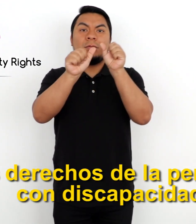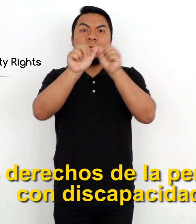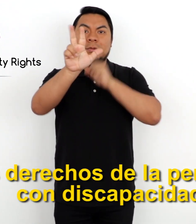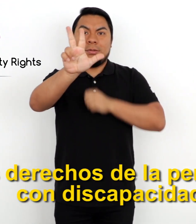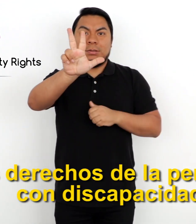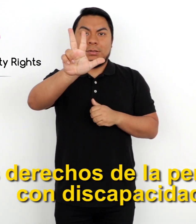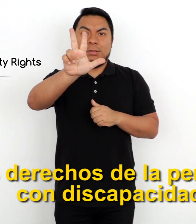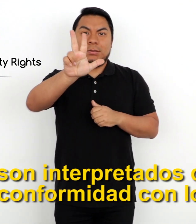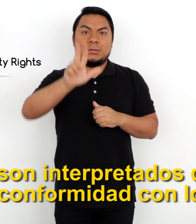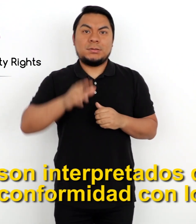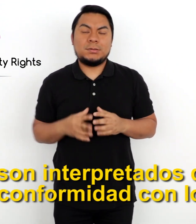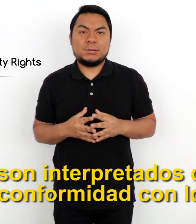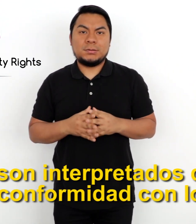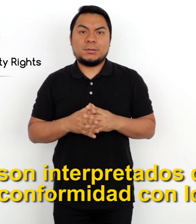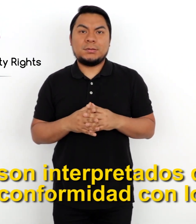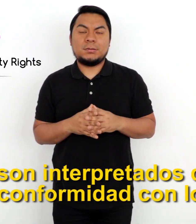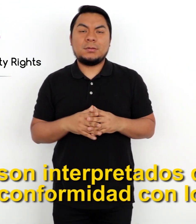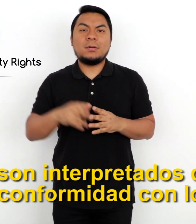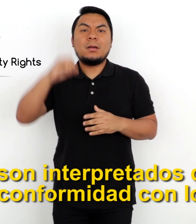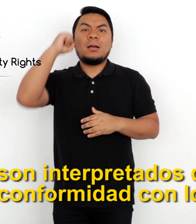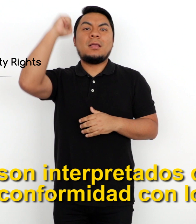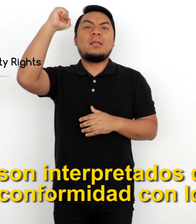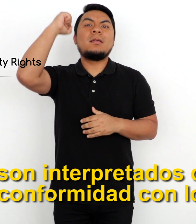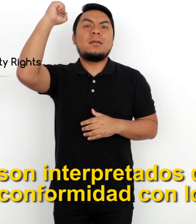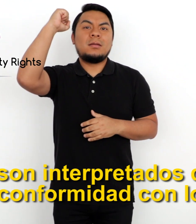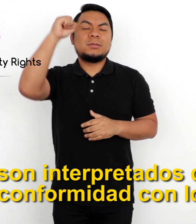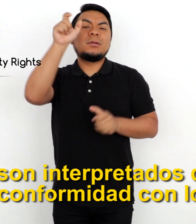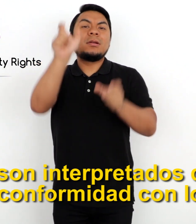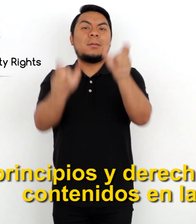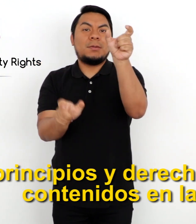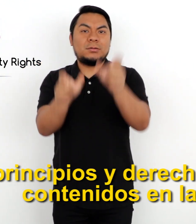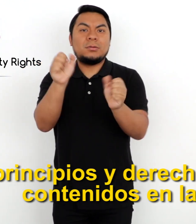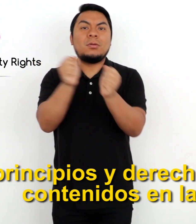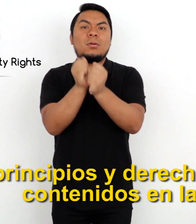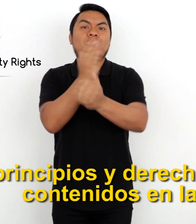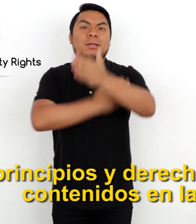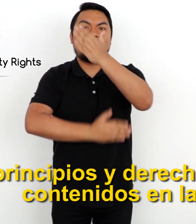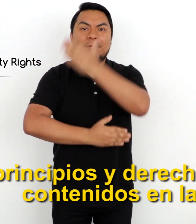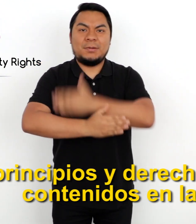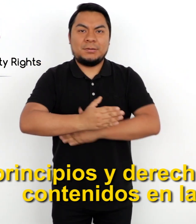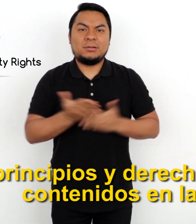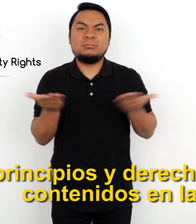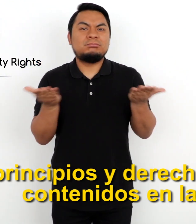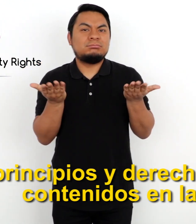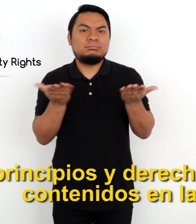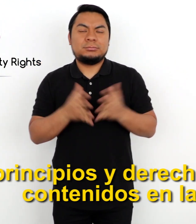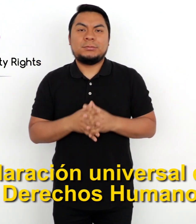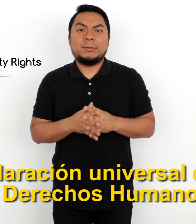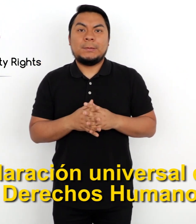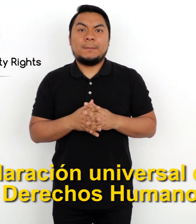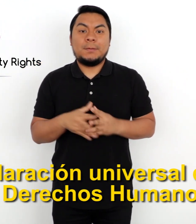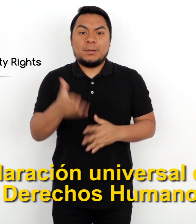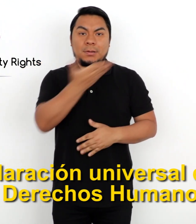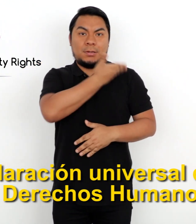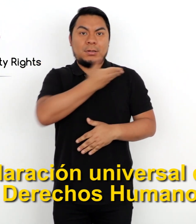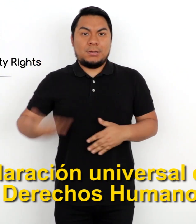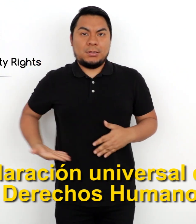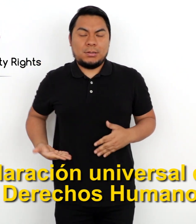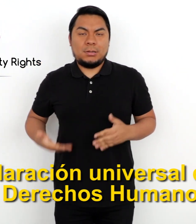discapacidad son interpretados de conformidad con los principios y derechos contenidos en la Declaración Universal de